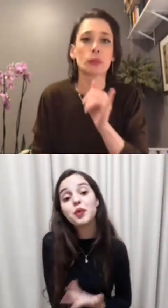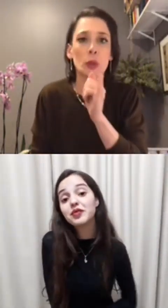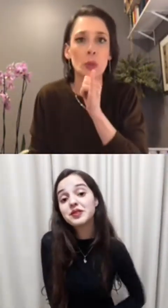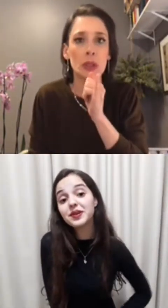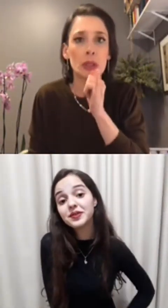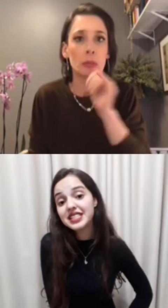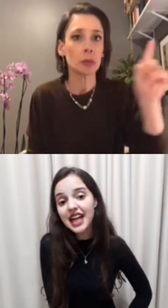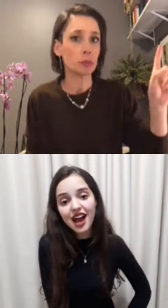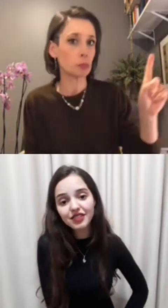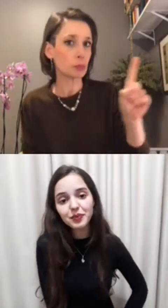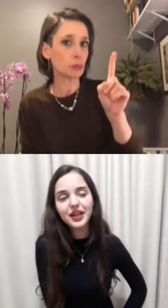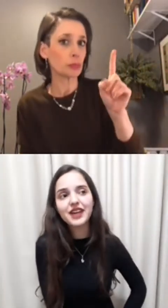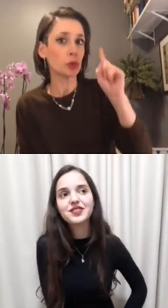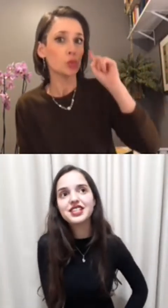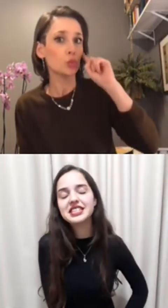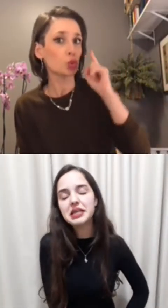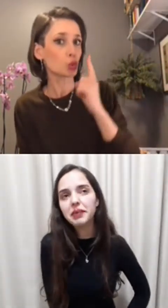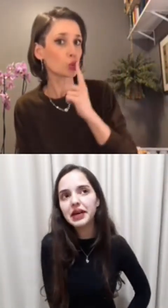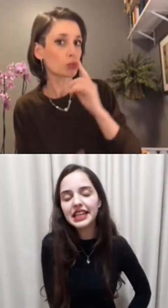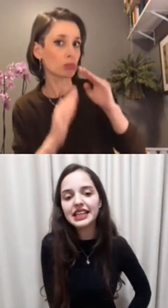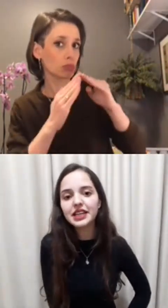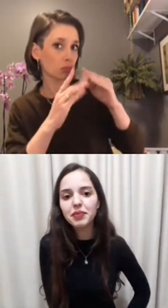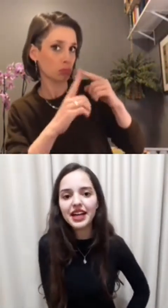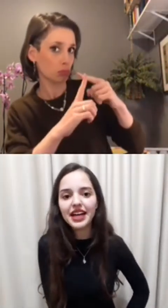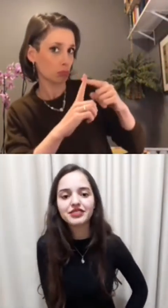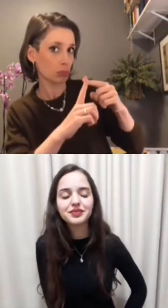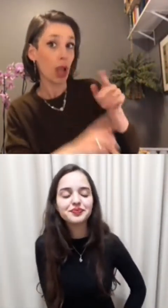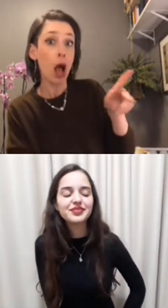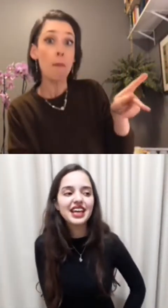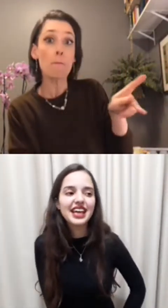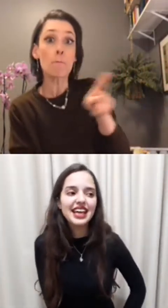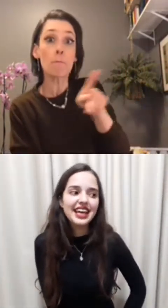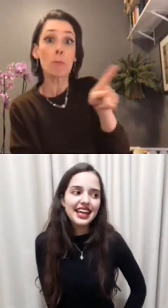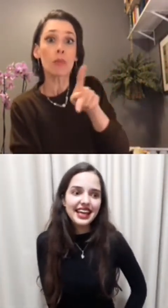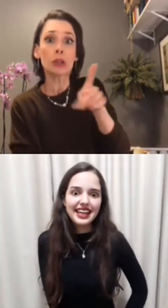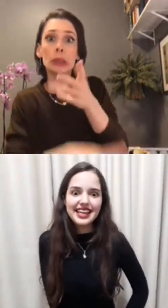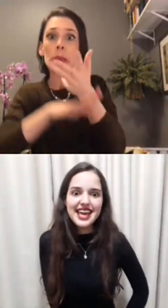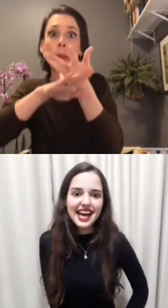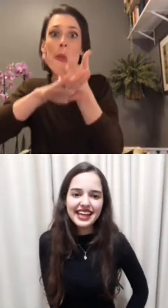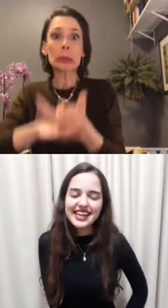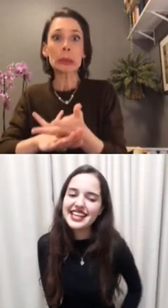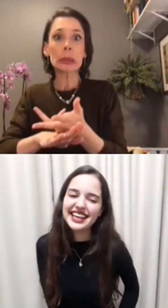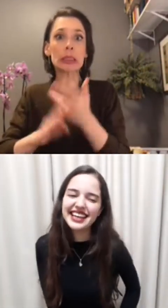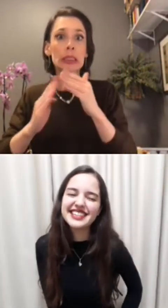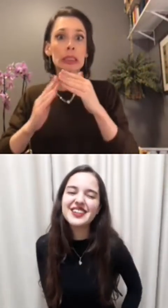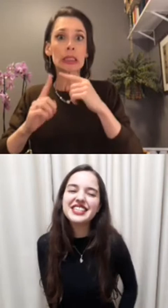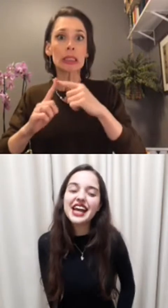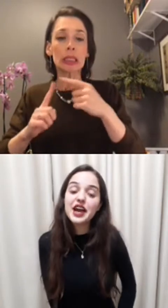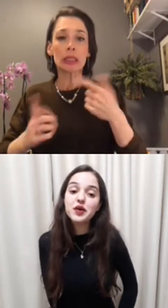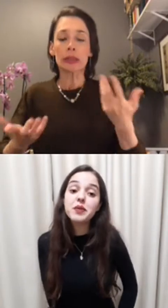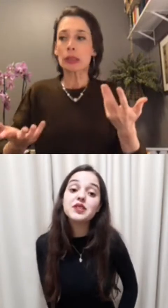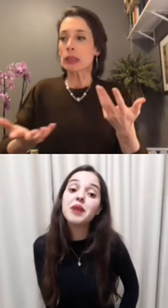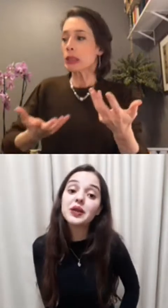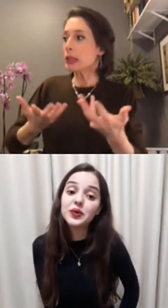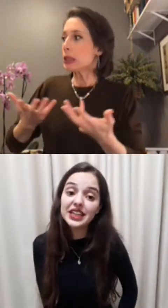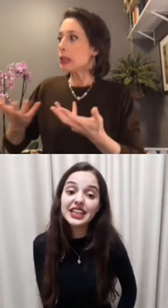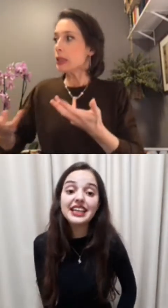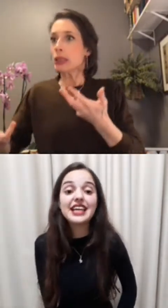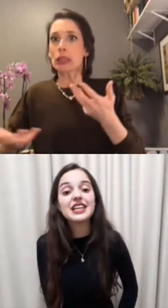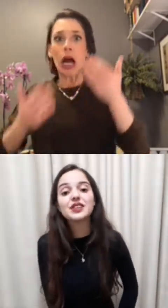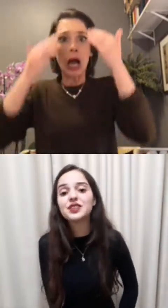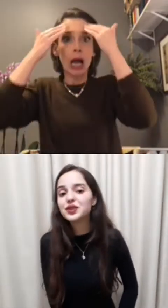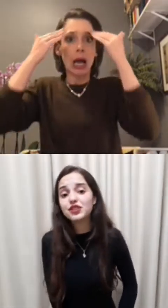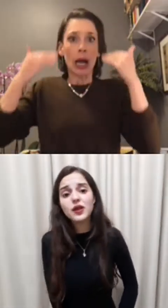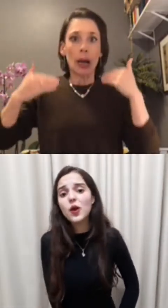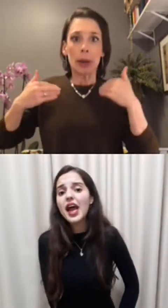meu professor não estava, porque era um dia de semana e ele trabalhava. E aí, só tinha eu e mais uma aluna, e essa